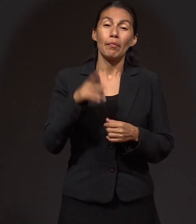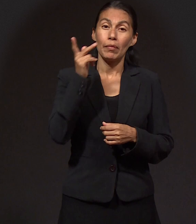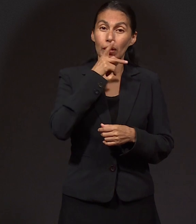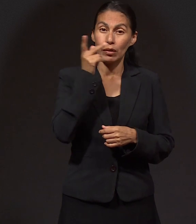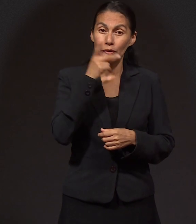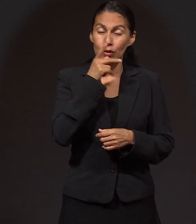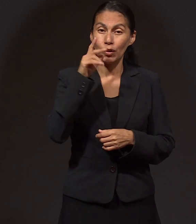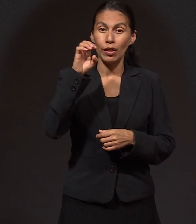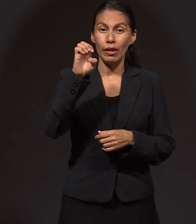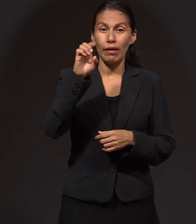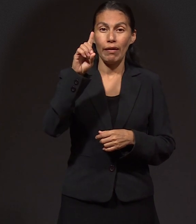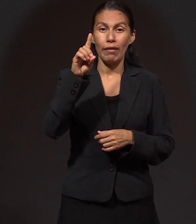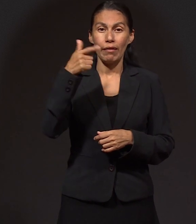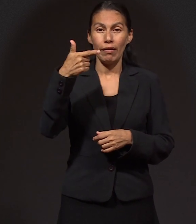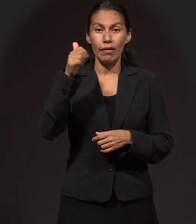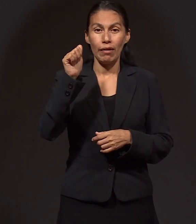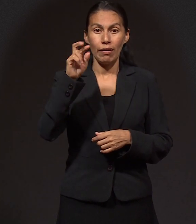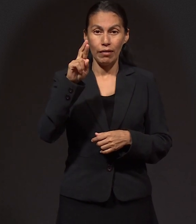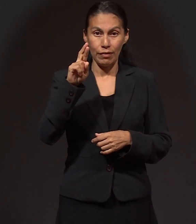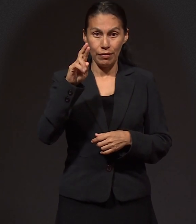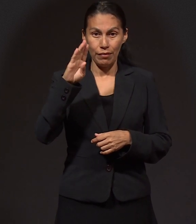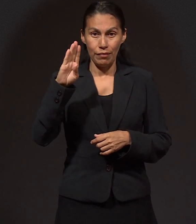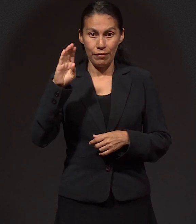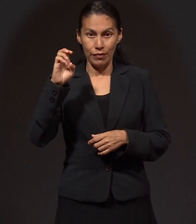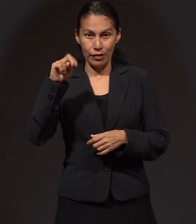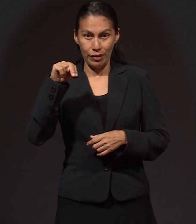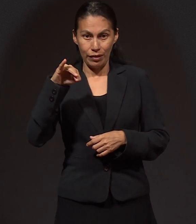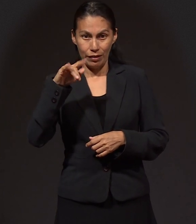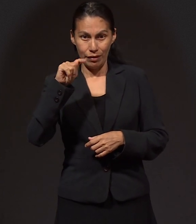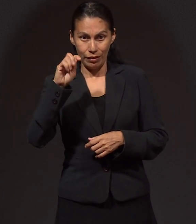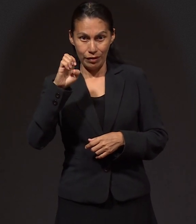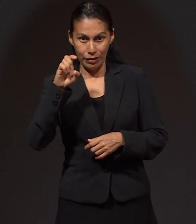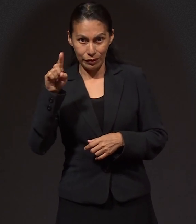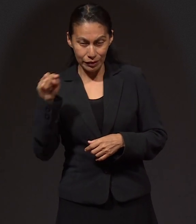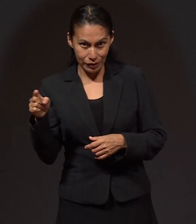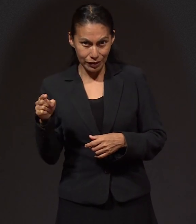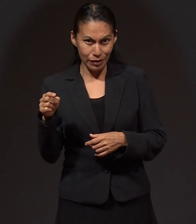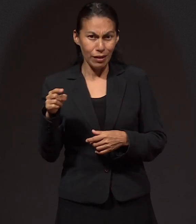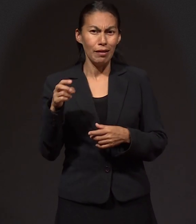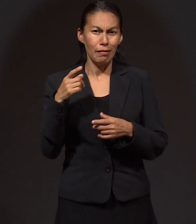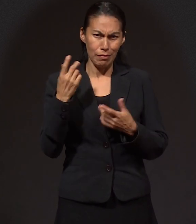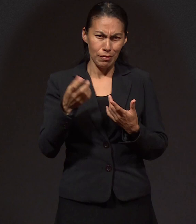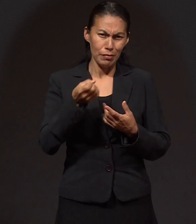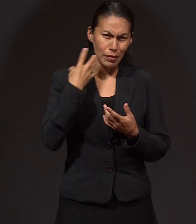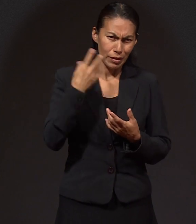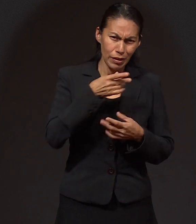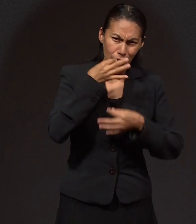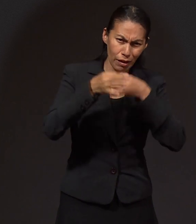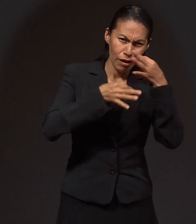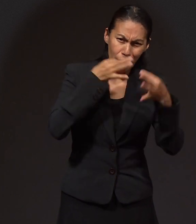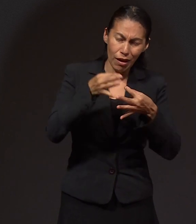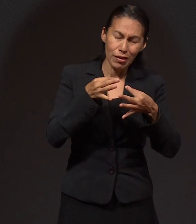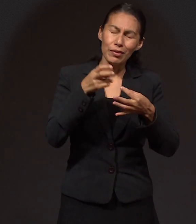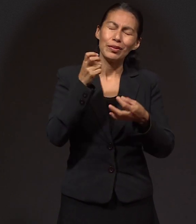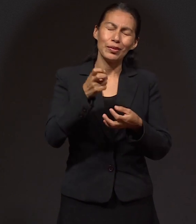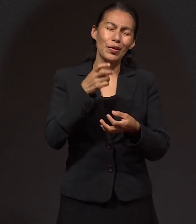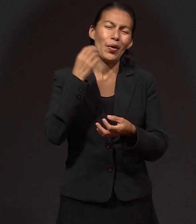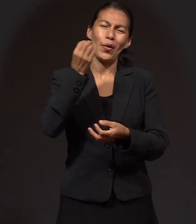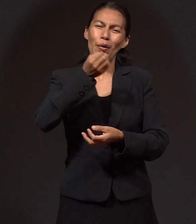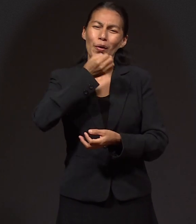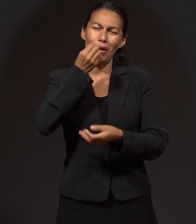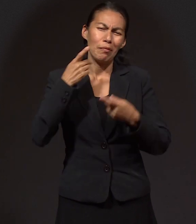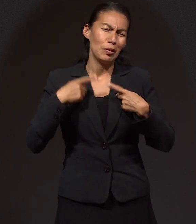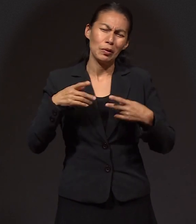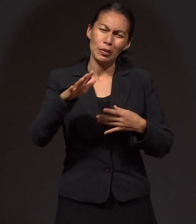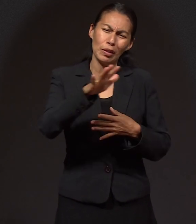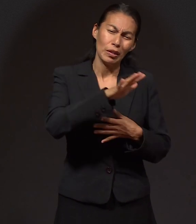Por el pastor Edgar Benítez Y no olvidemos estar juntos Orando los unos